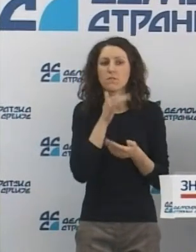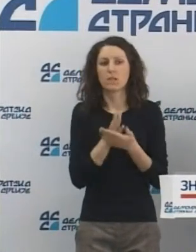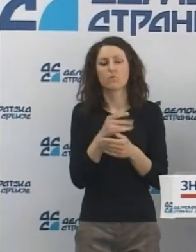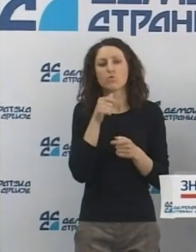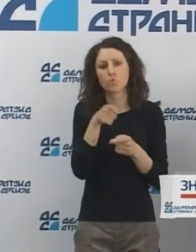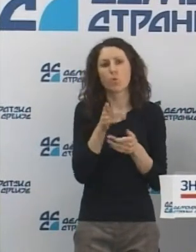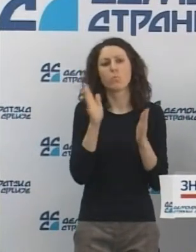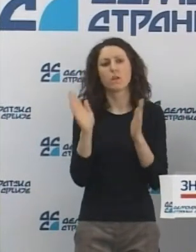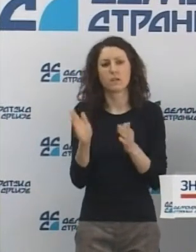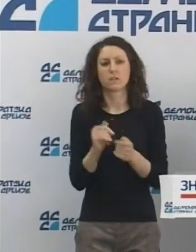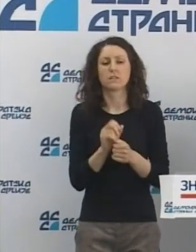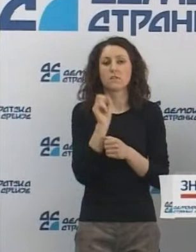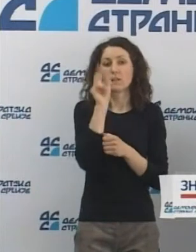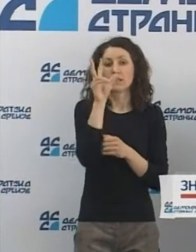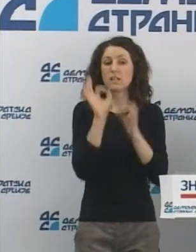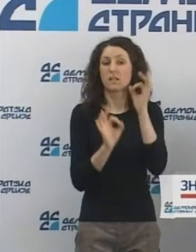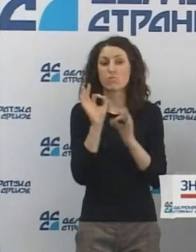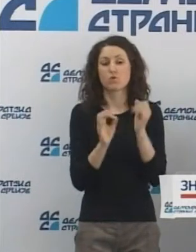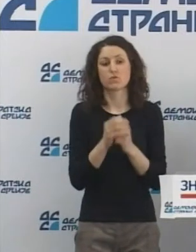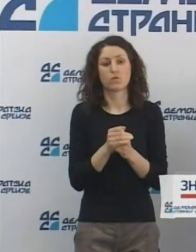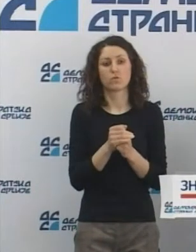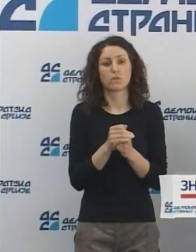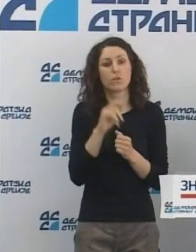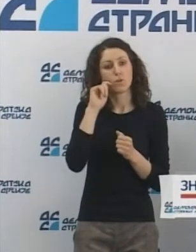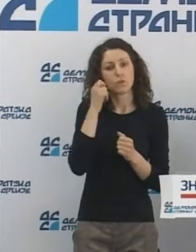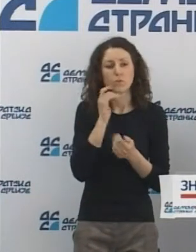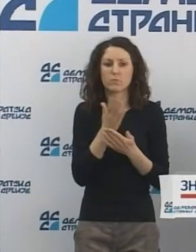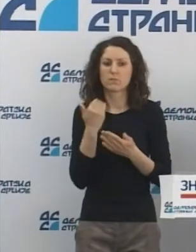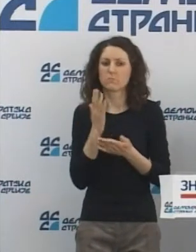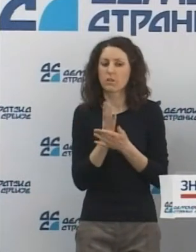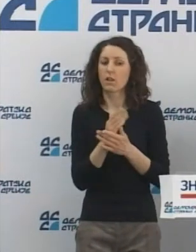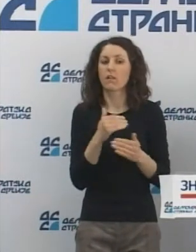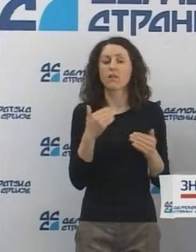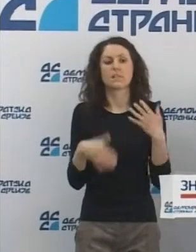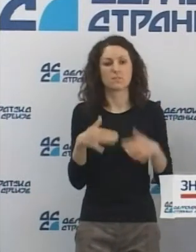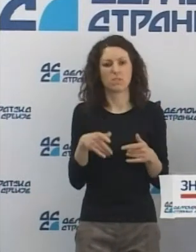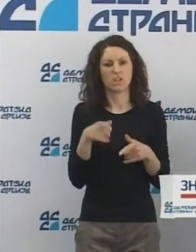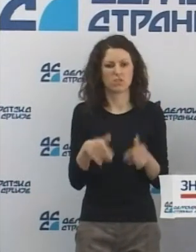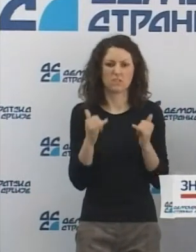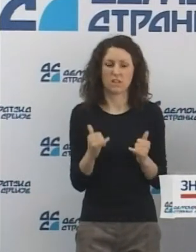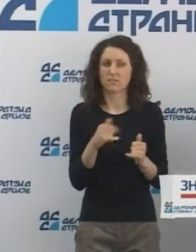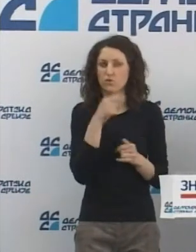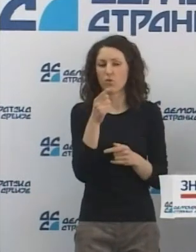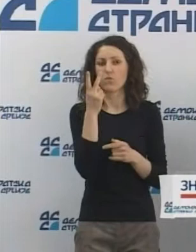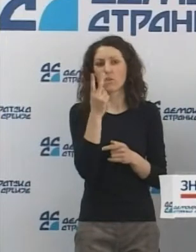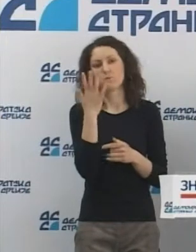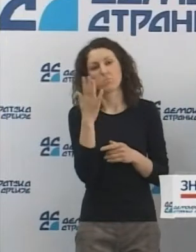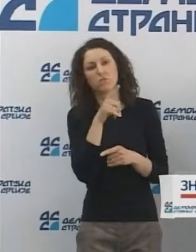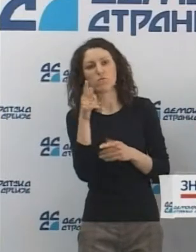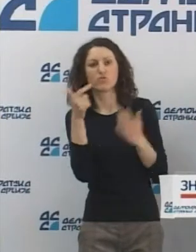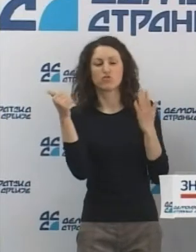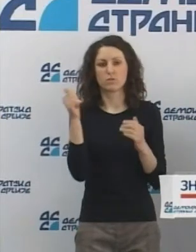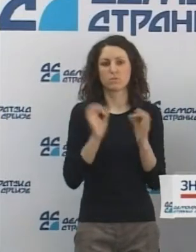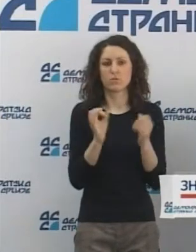tom periodu 13% ljudi svega bilo nezaposlenih, danas je to 25,6%